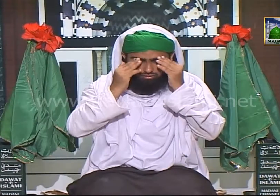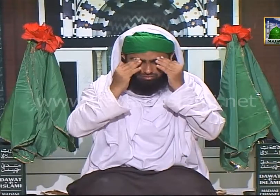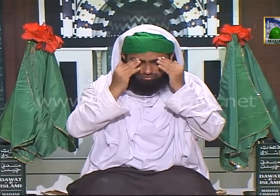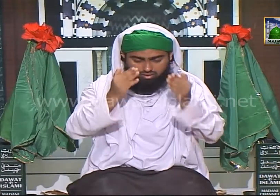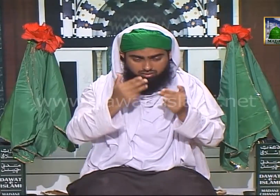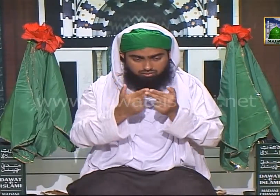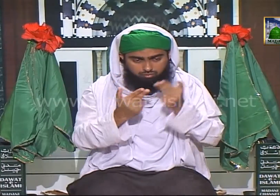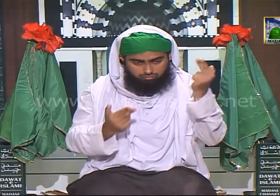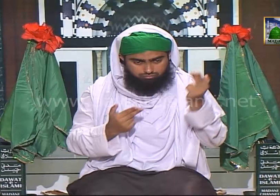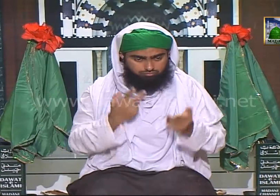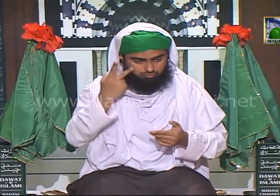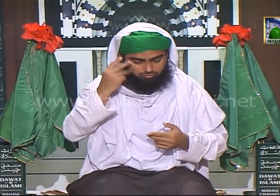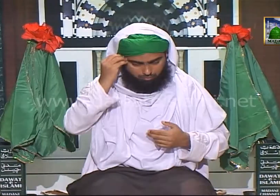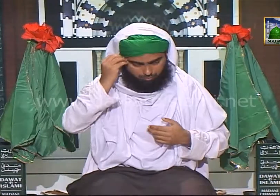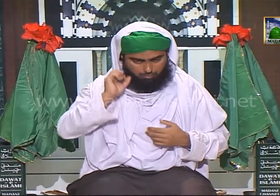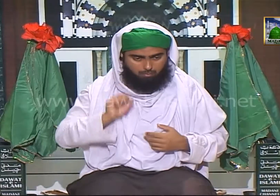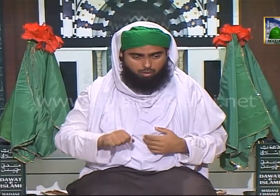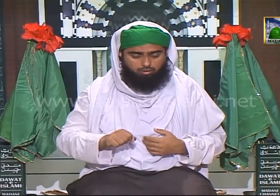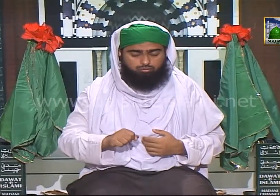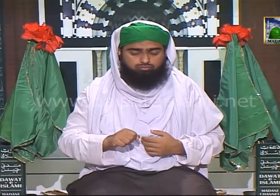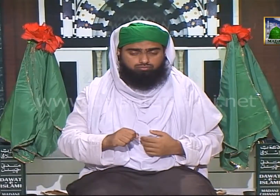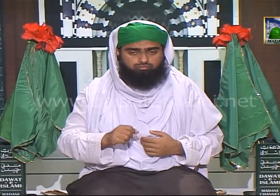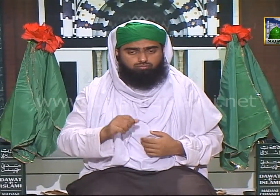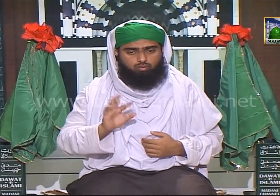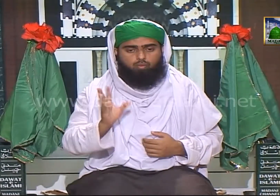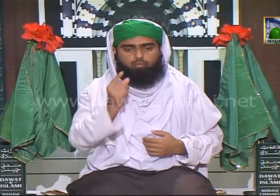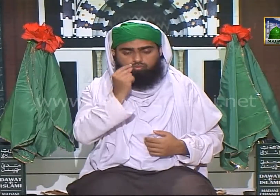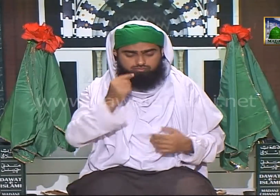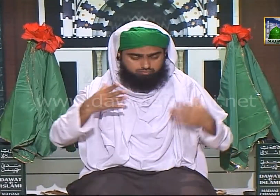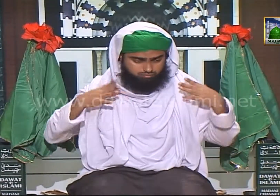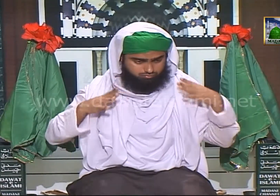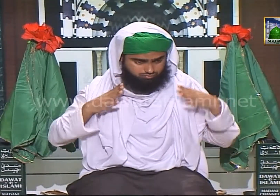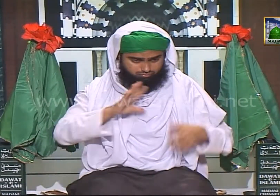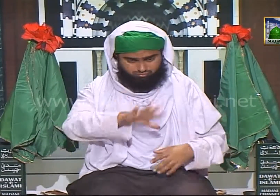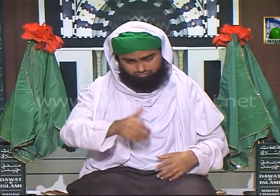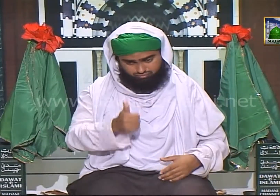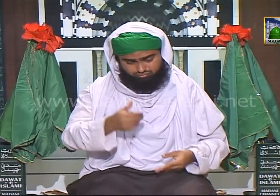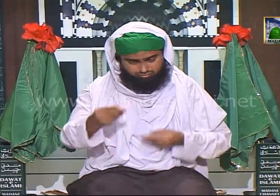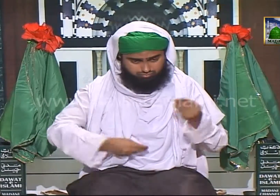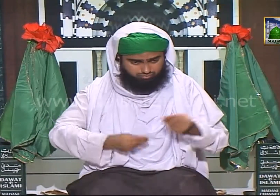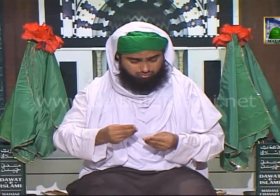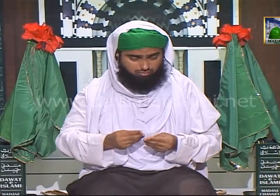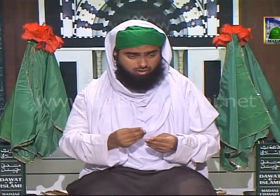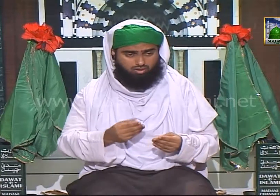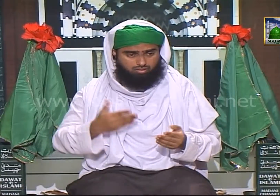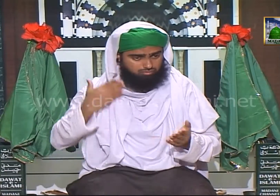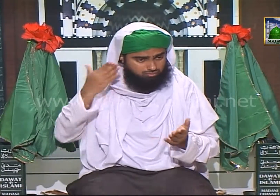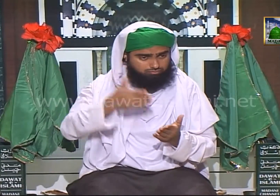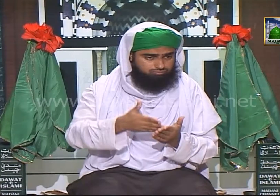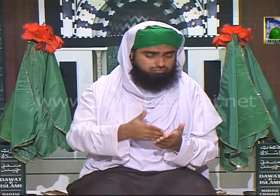لیے ذلیل جگہ پر کھڑا ہوتا ہے اس پر جنت واجب ہو جاتی ہے اللہ کی رحمت. تو رزق حلال کمانا یہ بہت